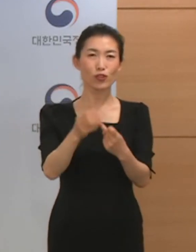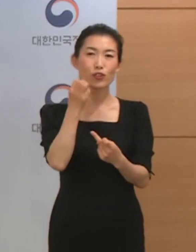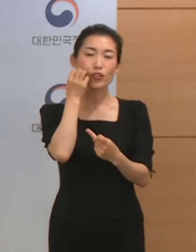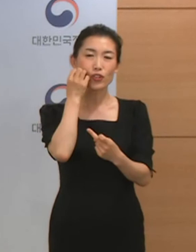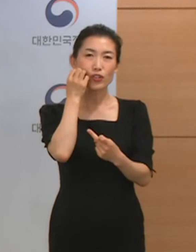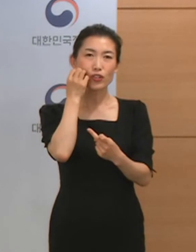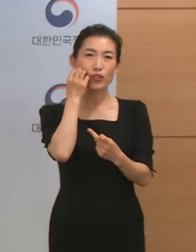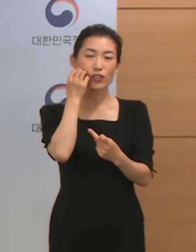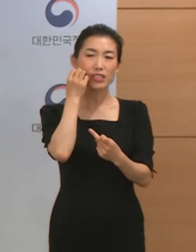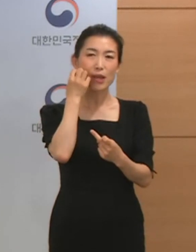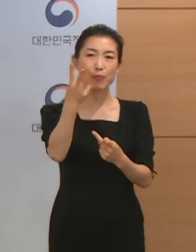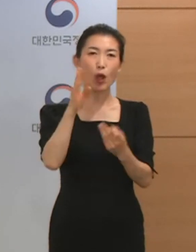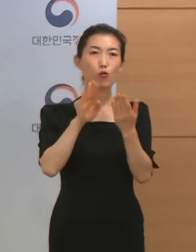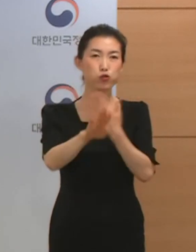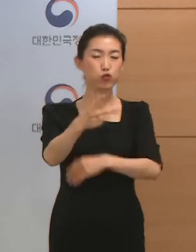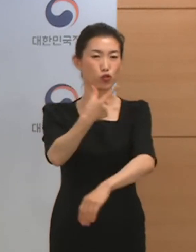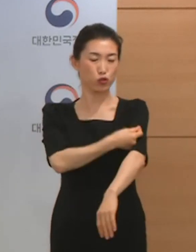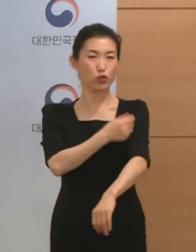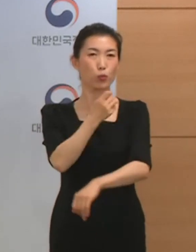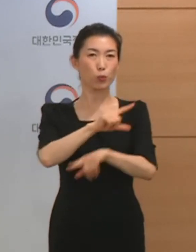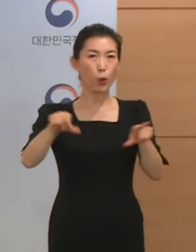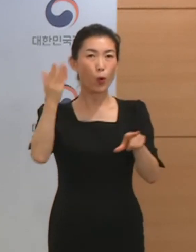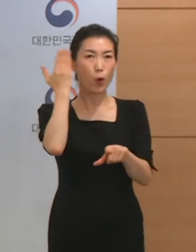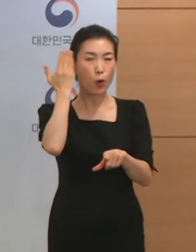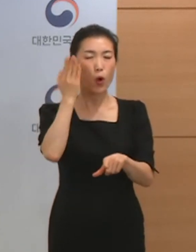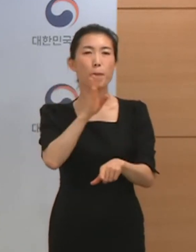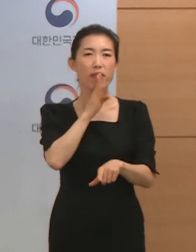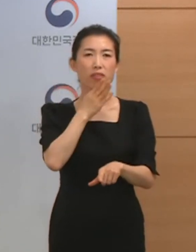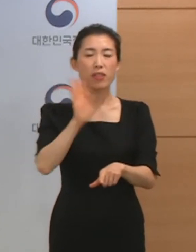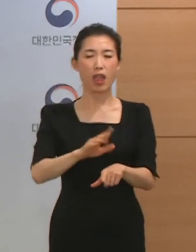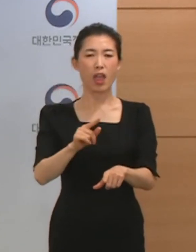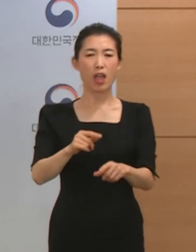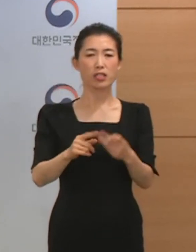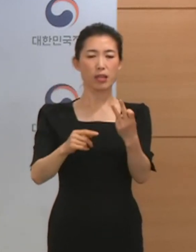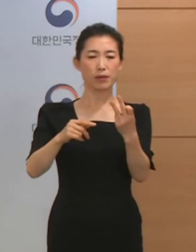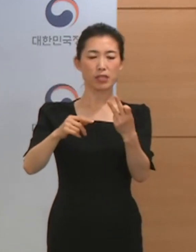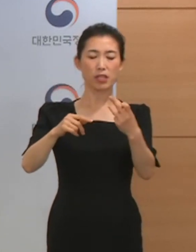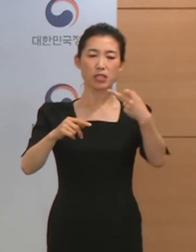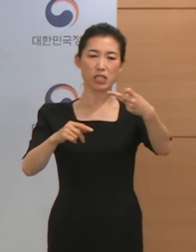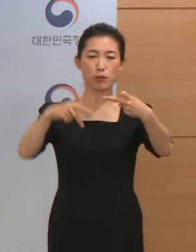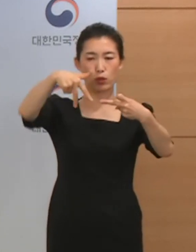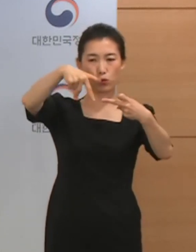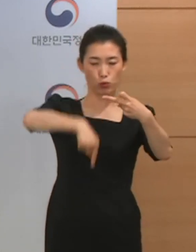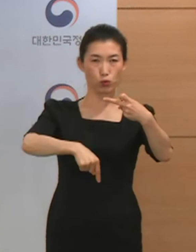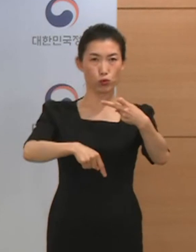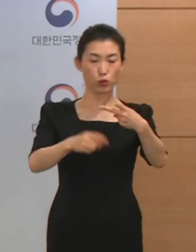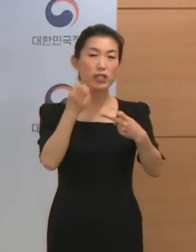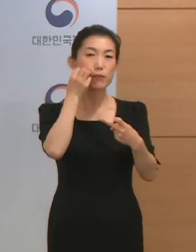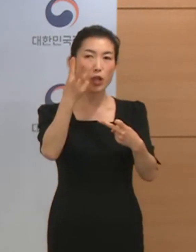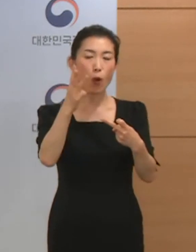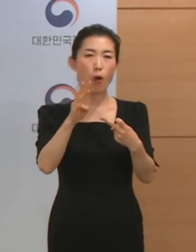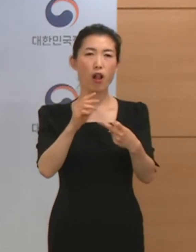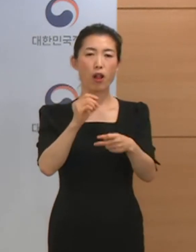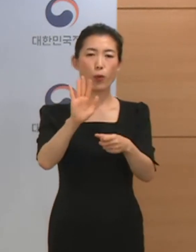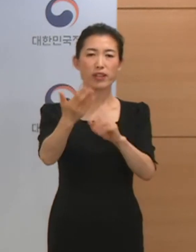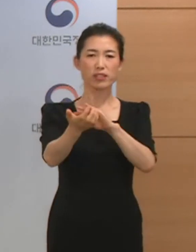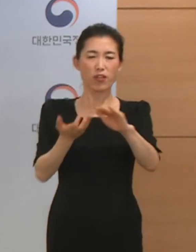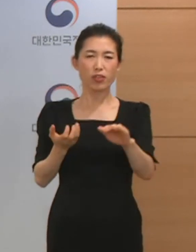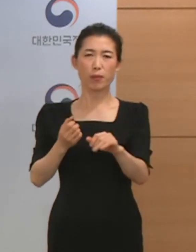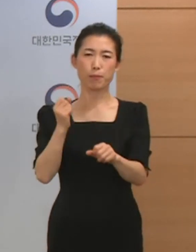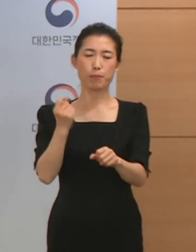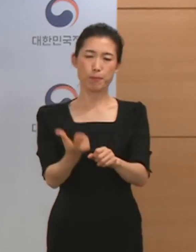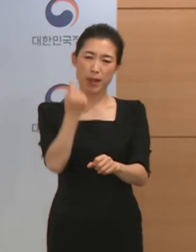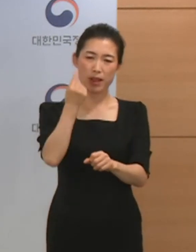않을 수도 있다고 알려진 바가 있다고 기자님 설명하셨습니다. 12주를 채우지 않고 2차 접종한